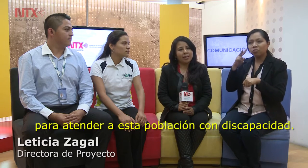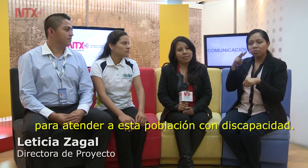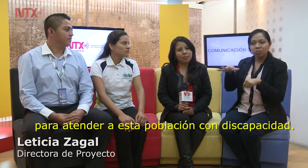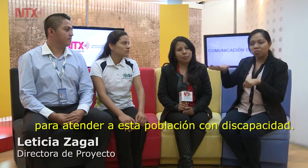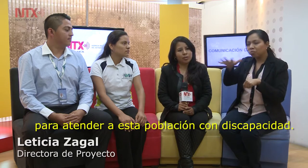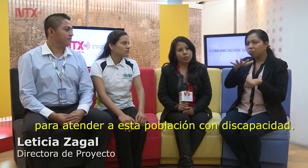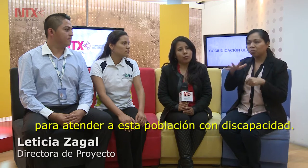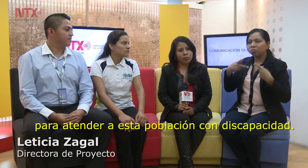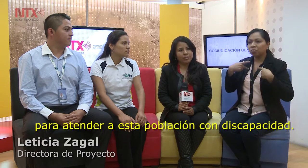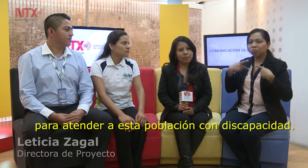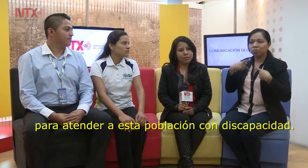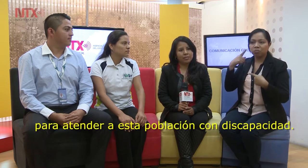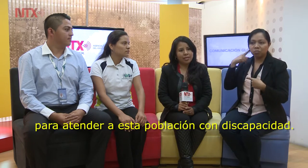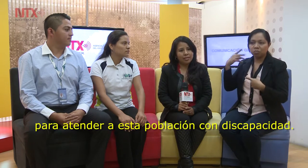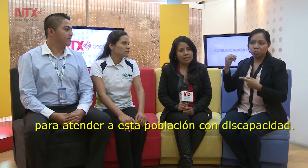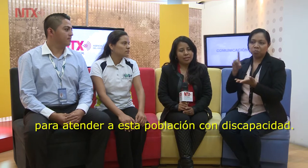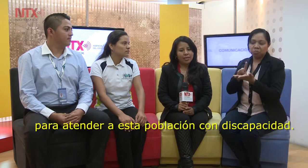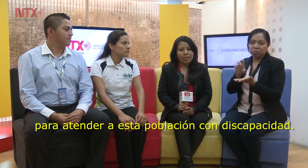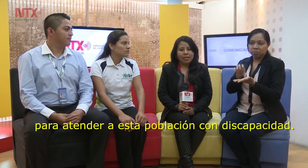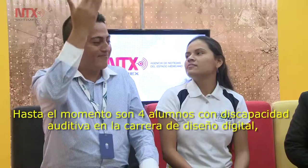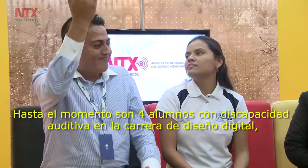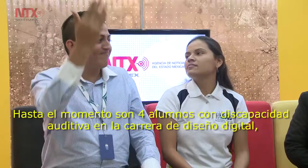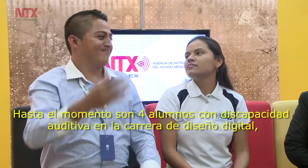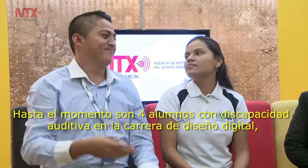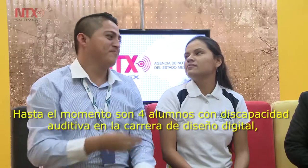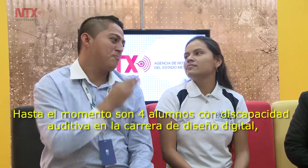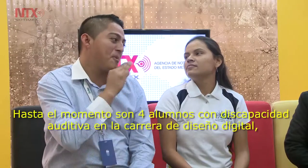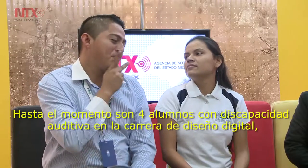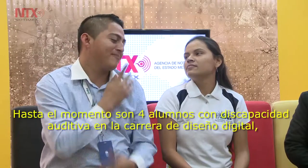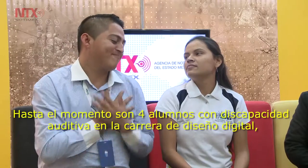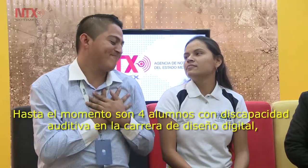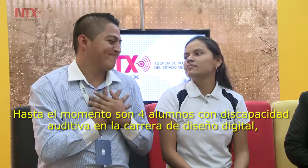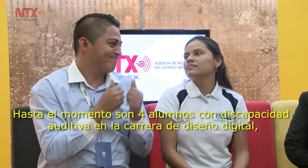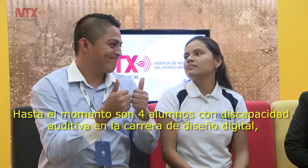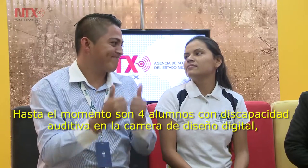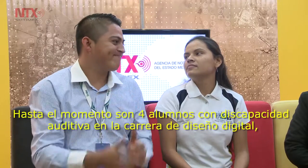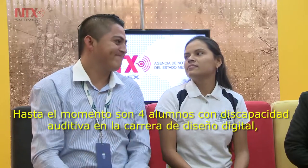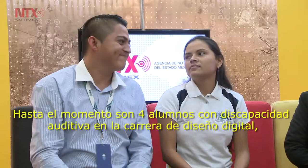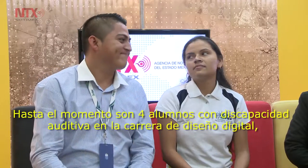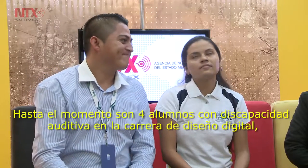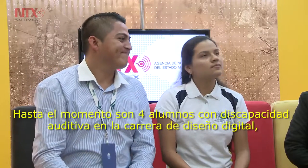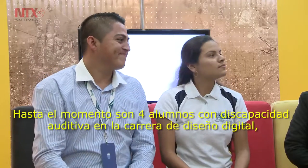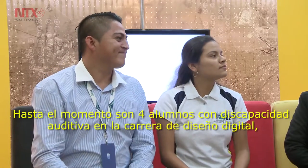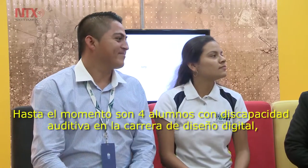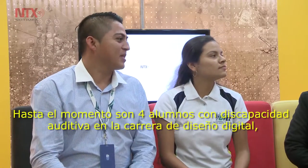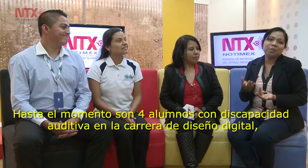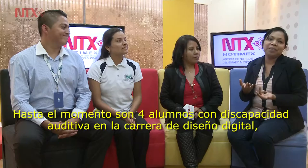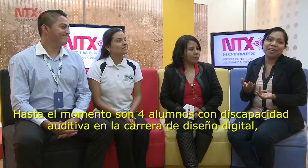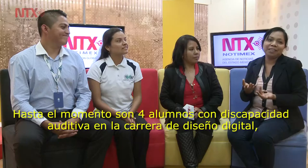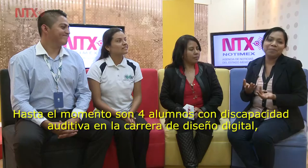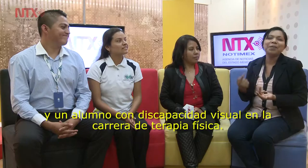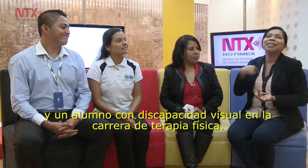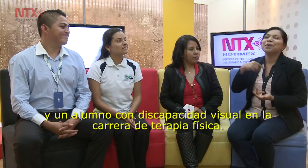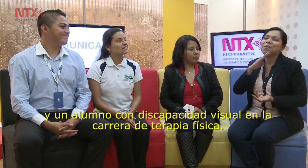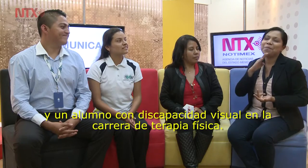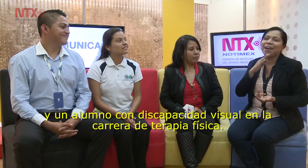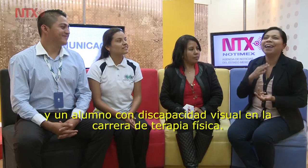esta población con discapacidad. Hasta el momento son 4 alumnos con discapacidad auditiva en la carrera de diseño digital y